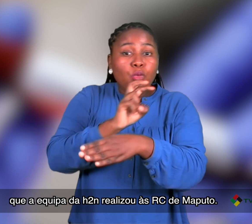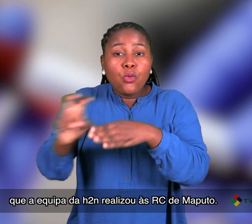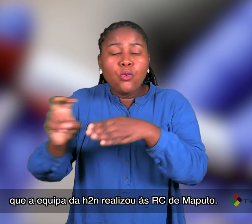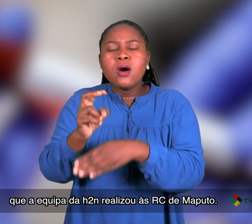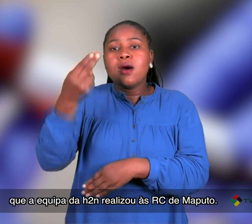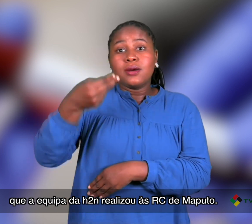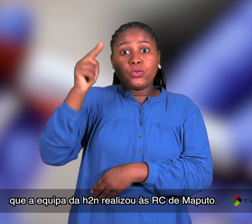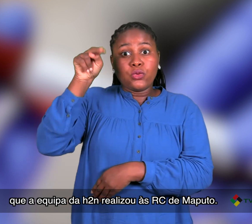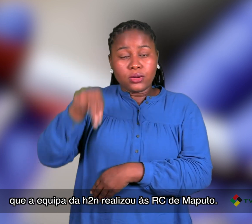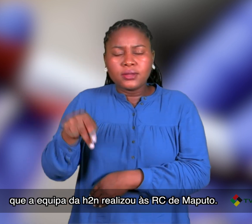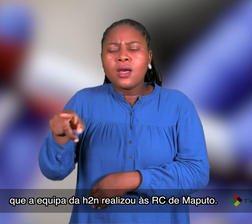rádios comunitárias de Maputo.